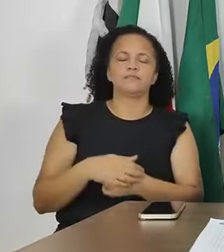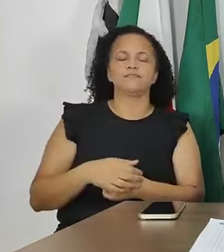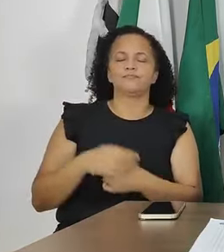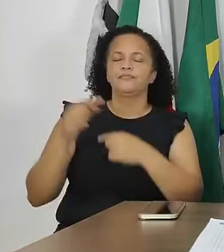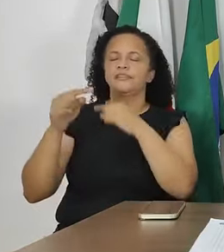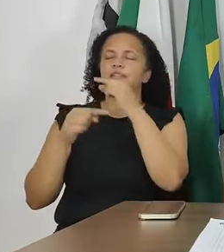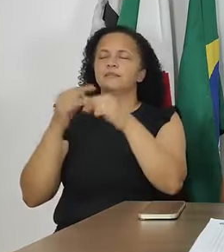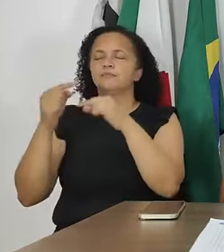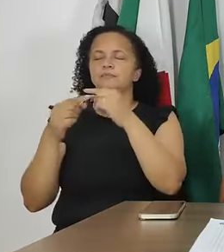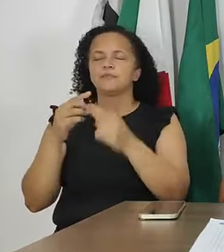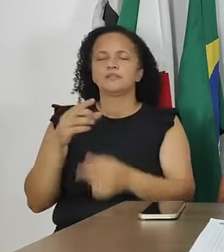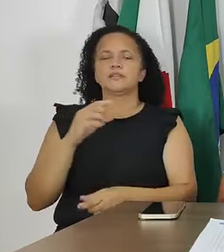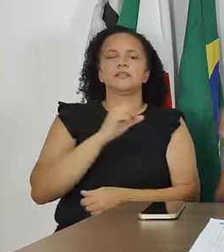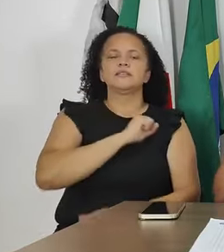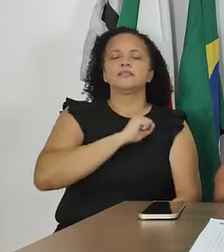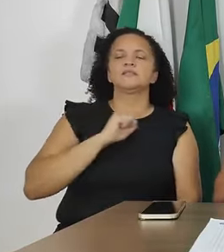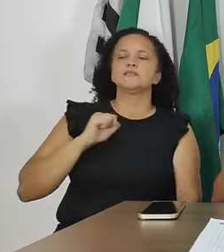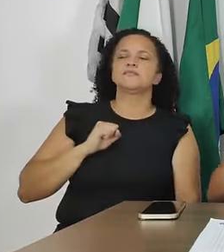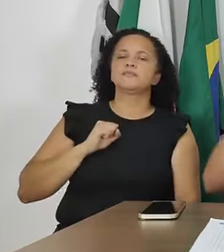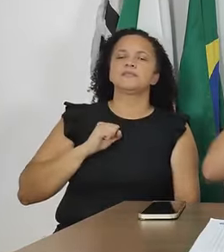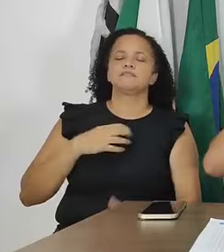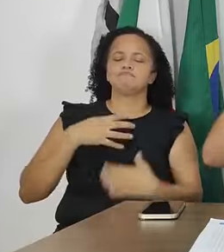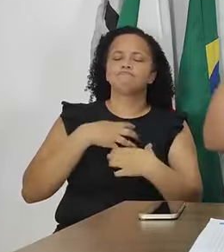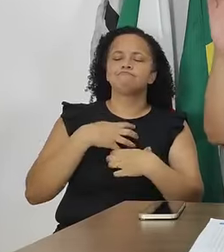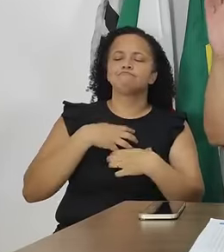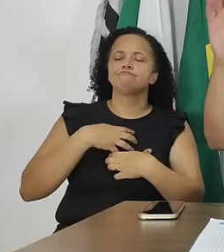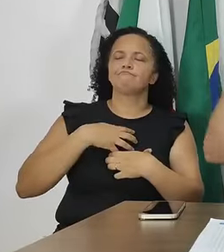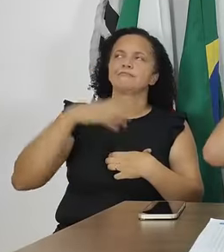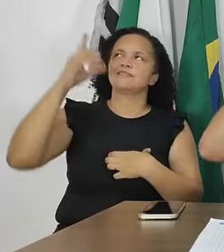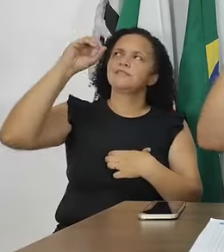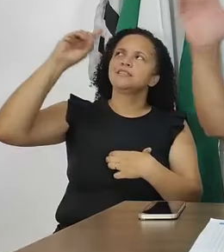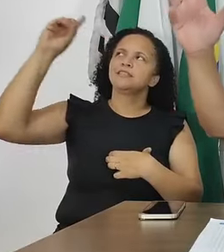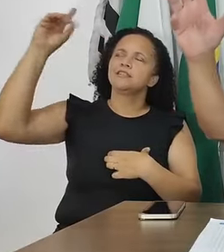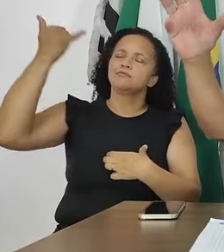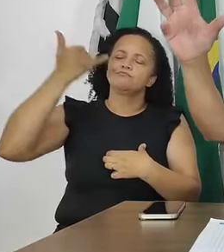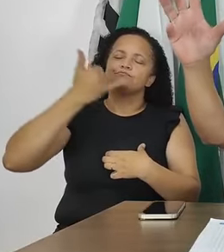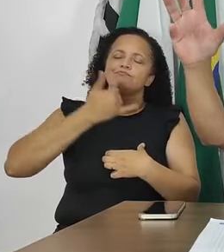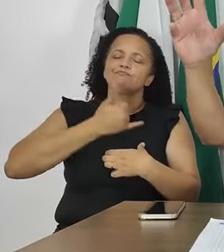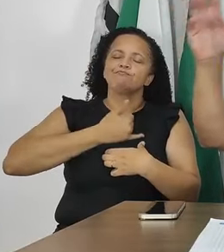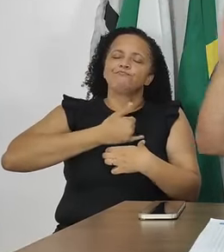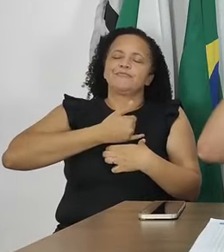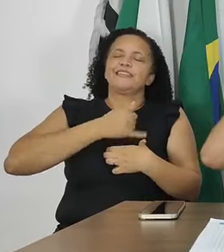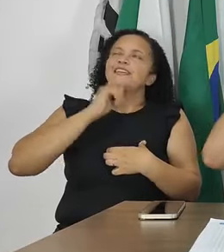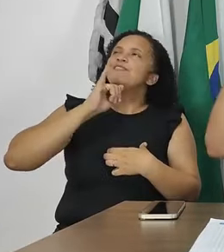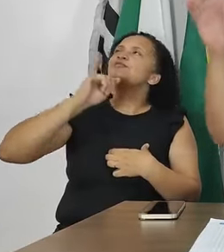o teu servo. Olha o que aconteceu. Depois que ele passou a conhecer a voz do Senhor,